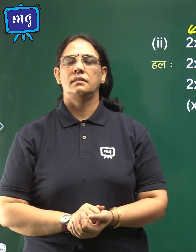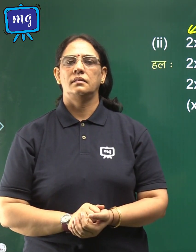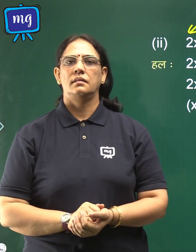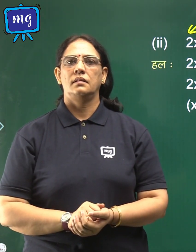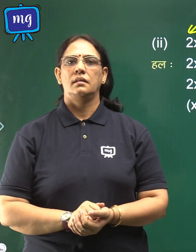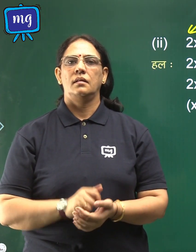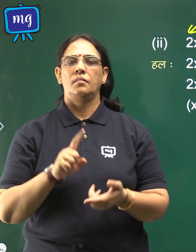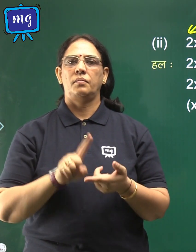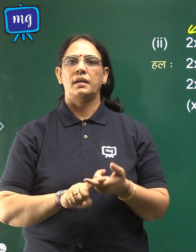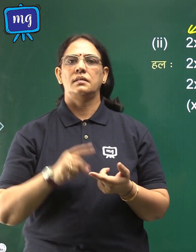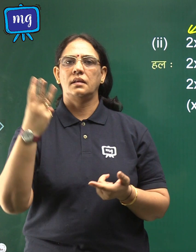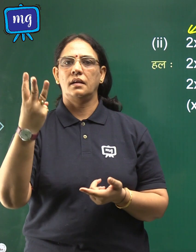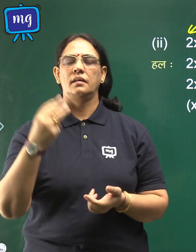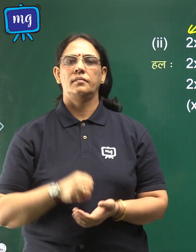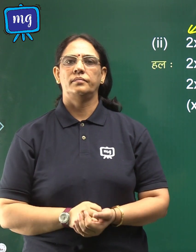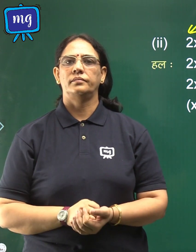प्लस 3,